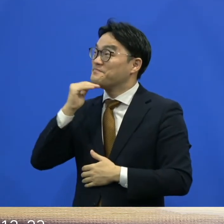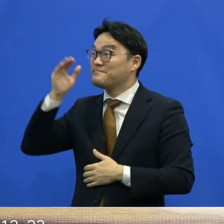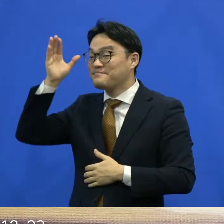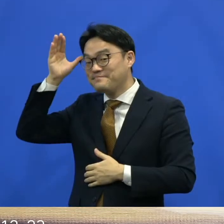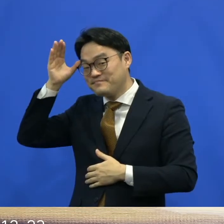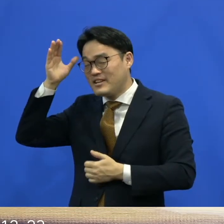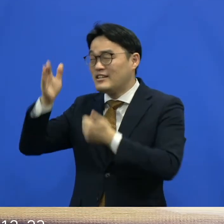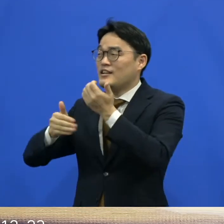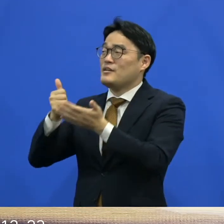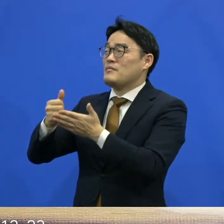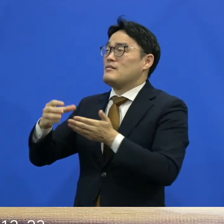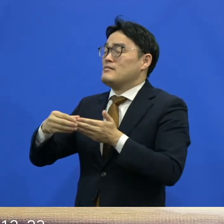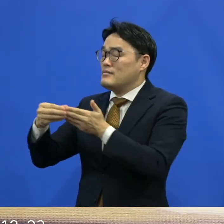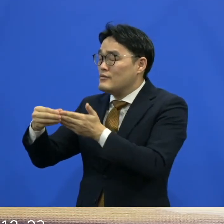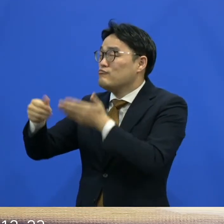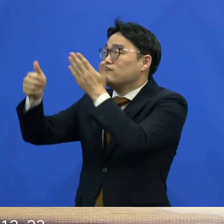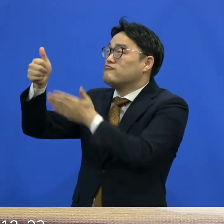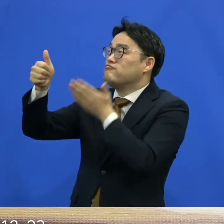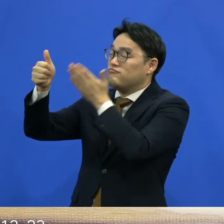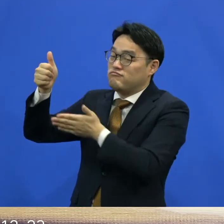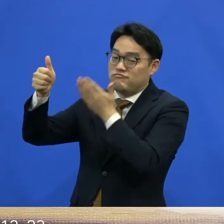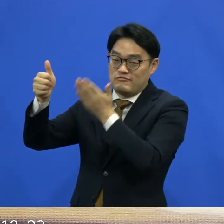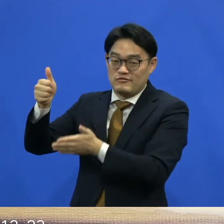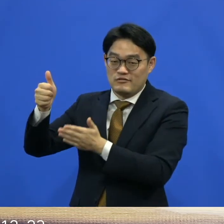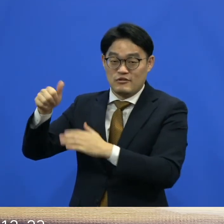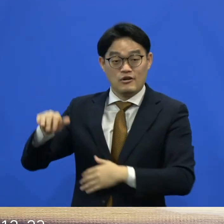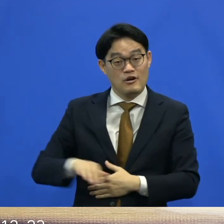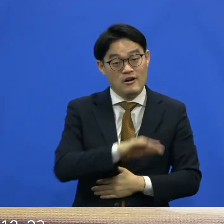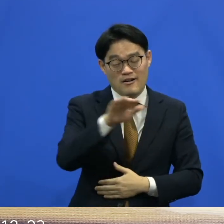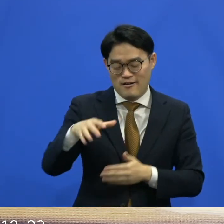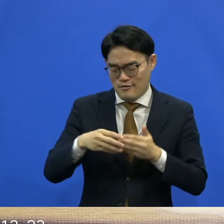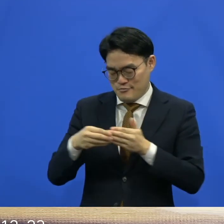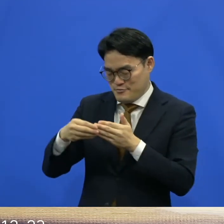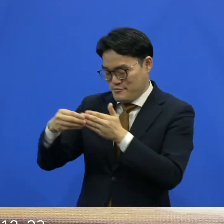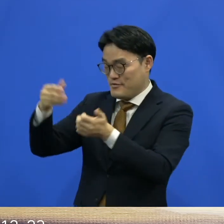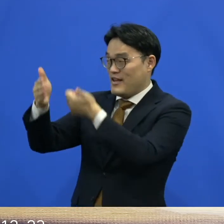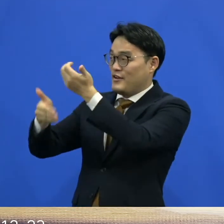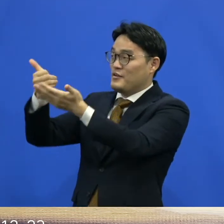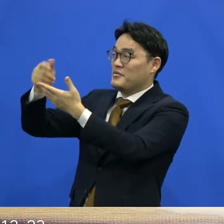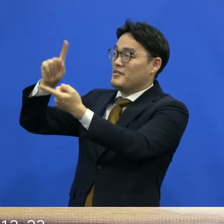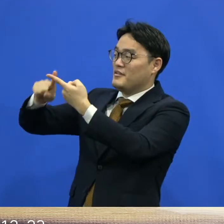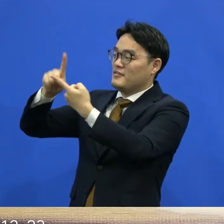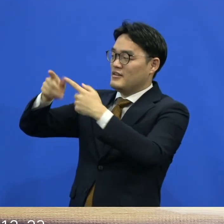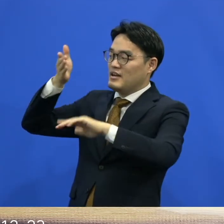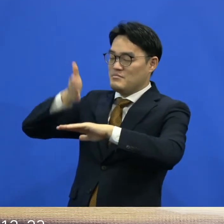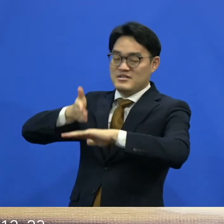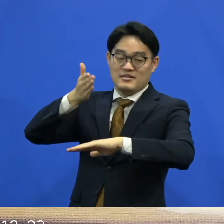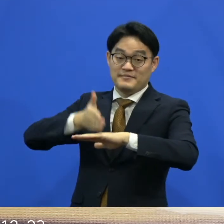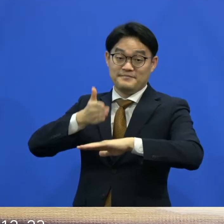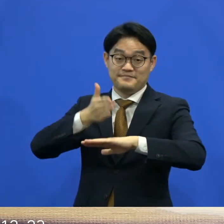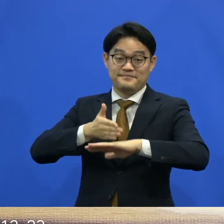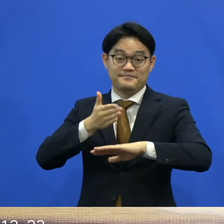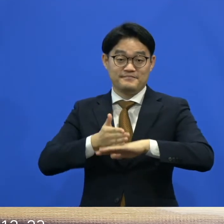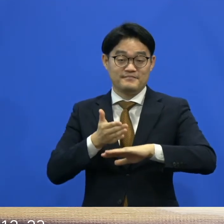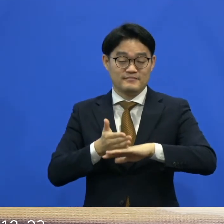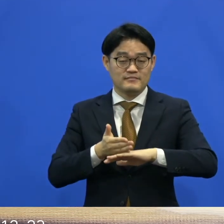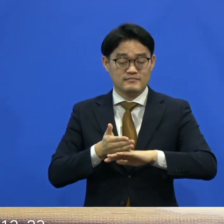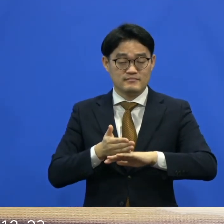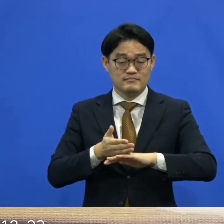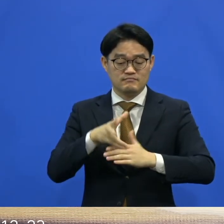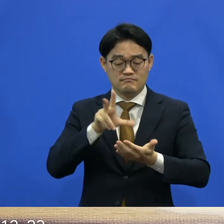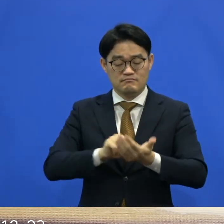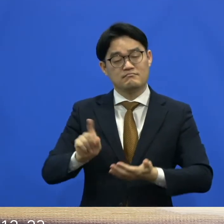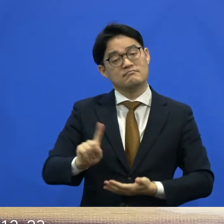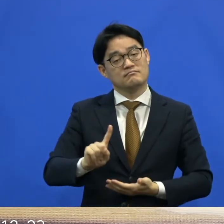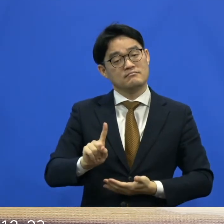우리를 인도해 주십시오. 그리고 우리를 인도하신 하나님에 대한 감사를 드립니다. 문제는 우리가 원하는 대로